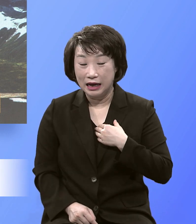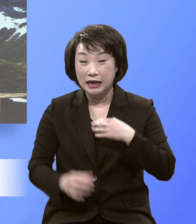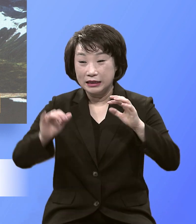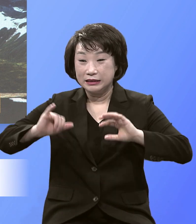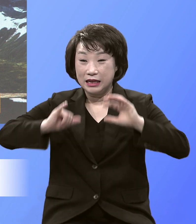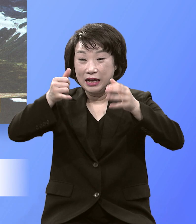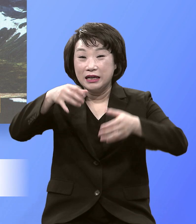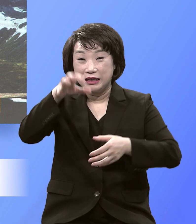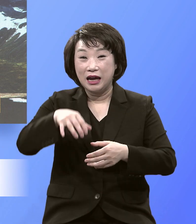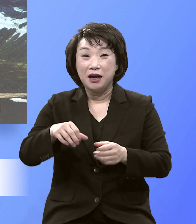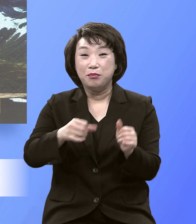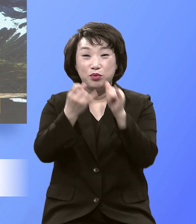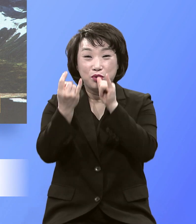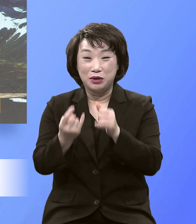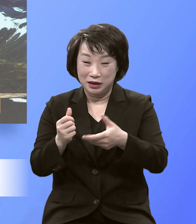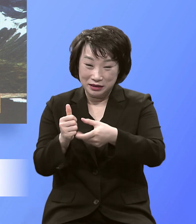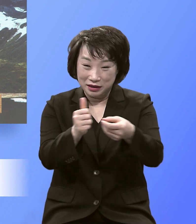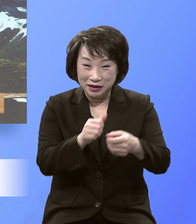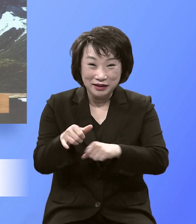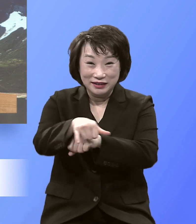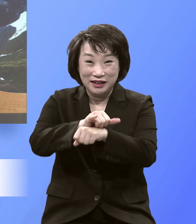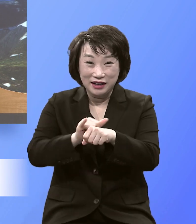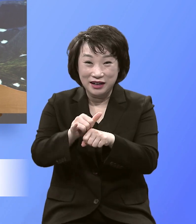세계 부흥회를 다니면서